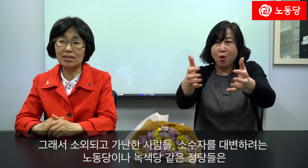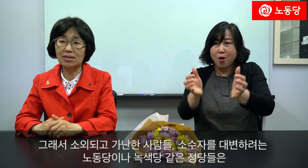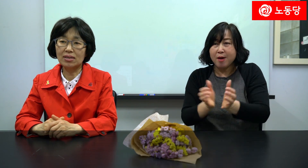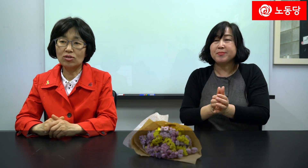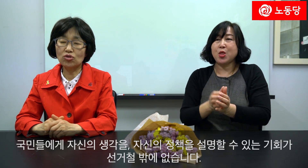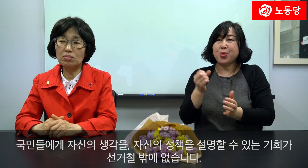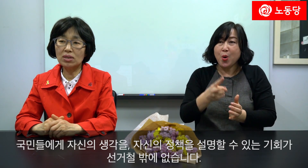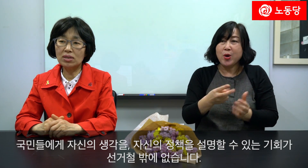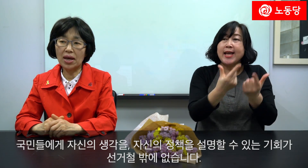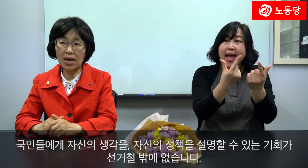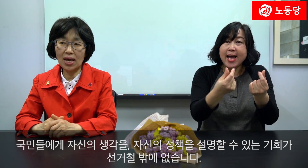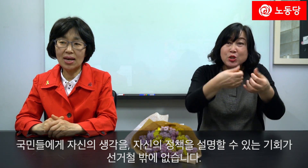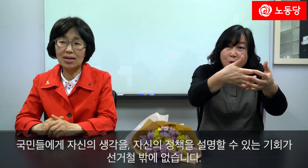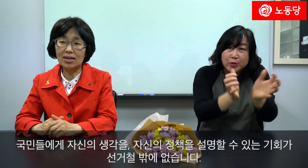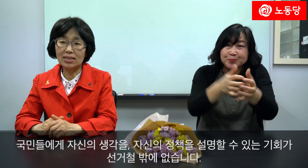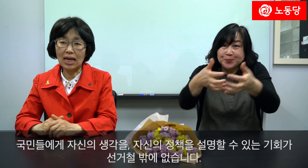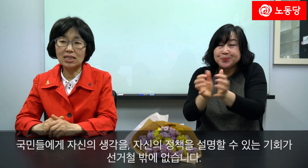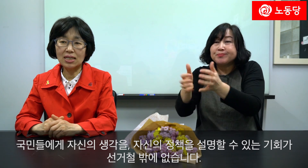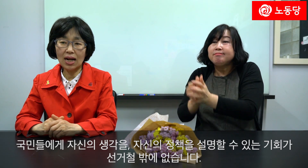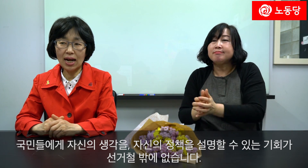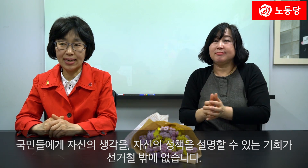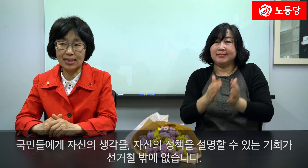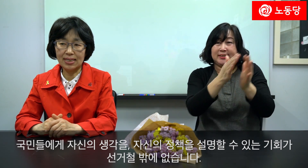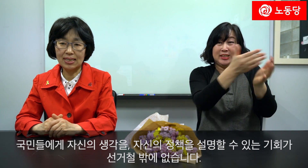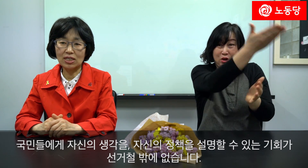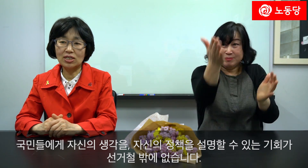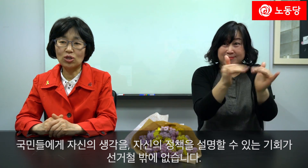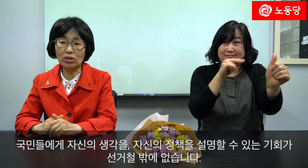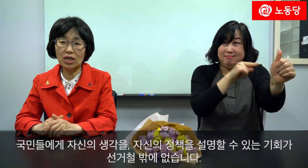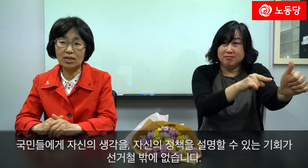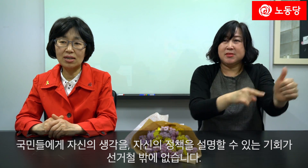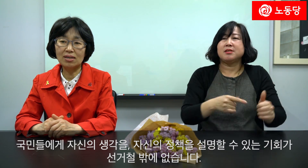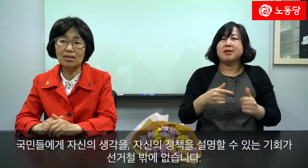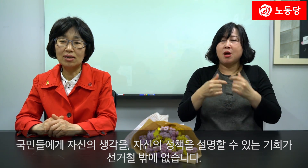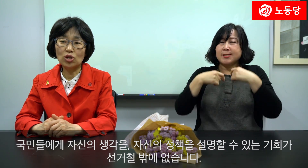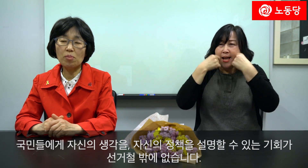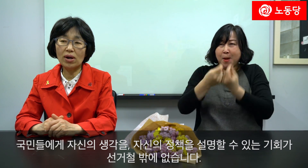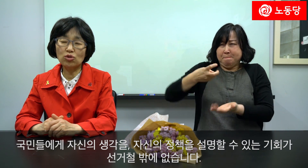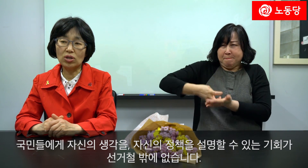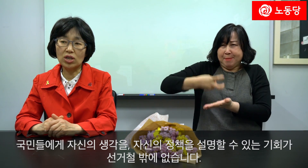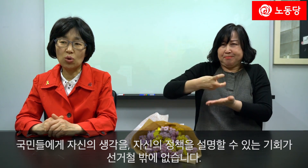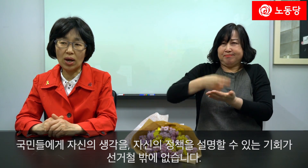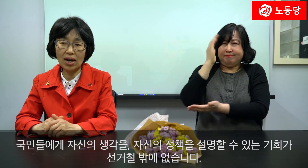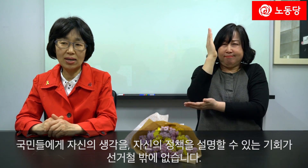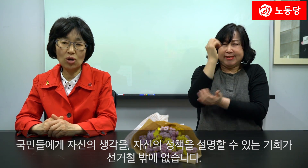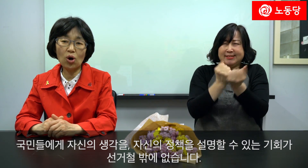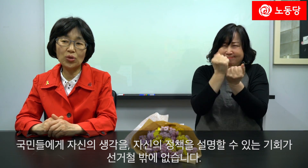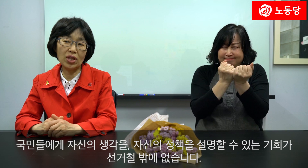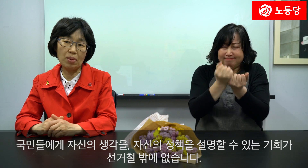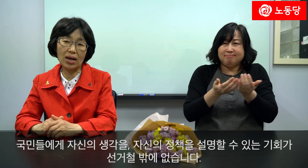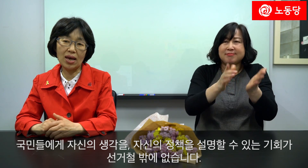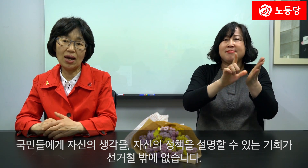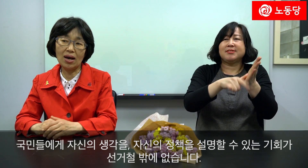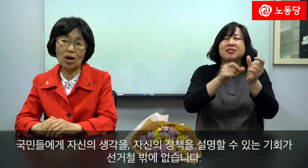정당들은 국민들에게 자신의 생각을, 자신의 정책을 설명할 수 있는 기회가